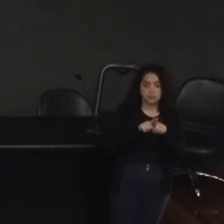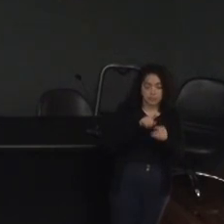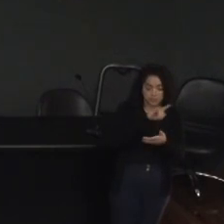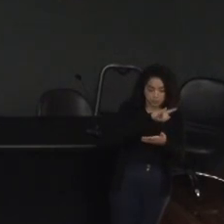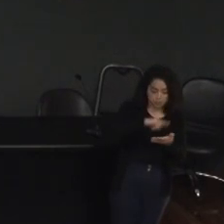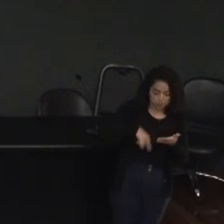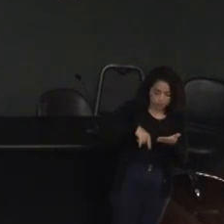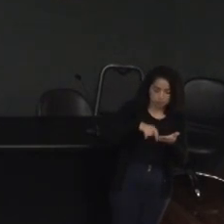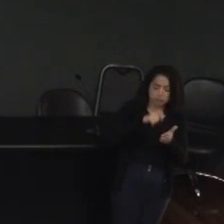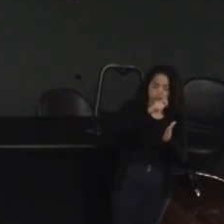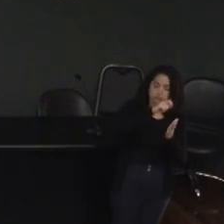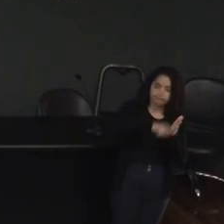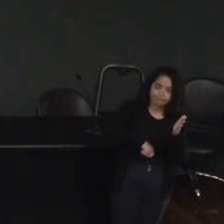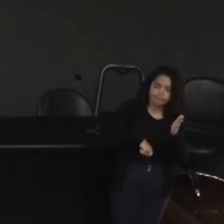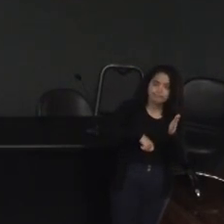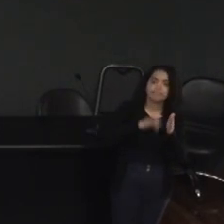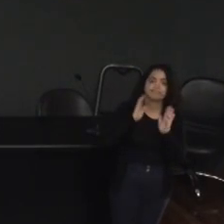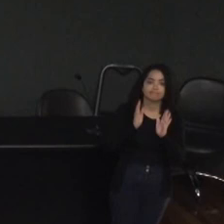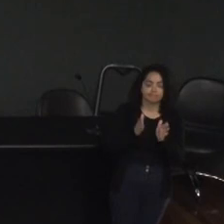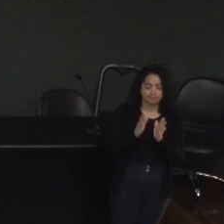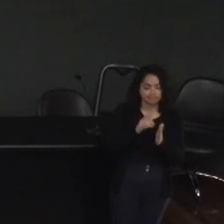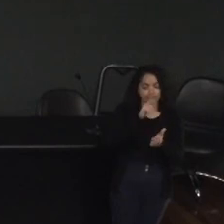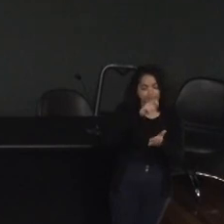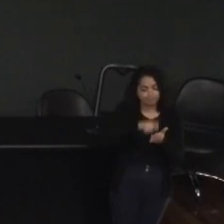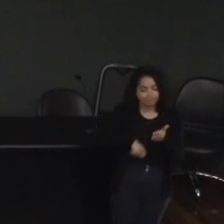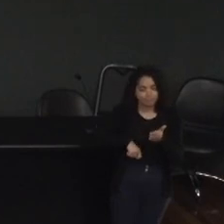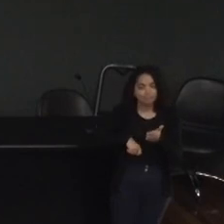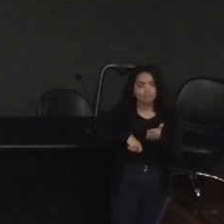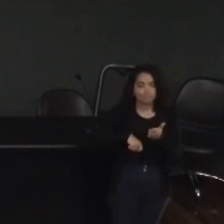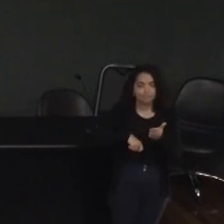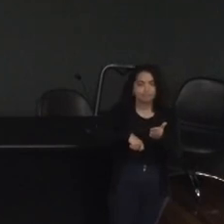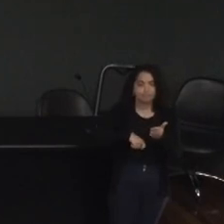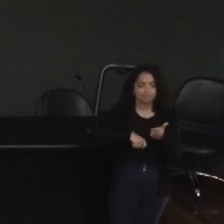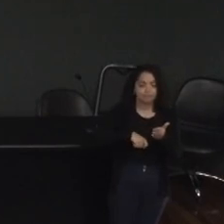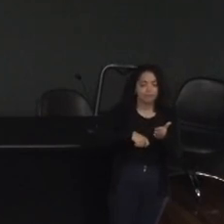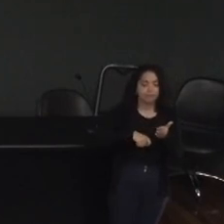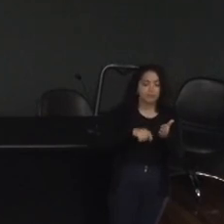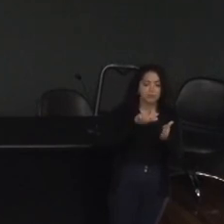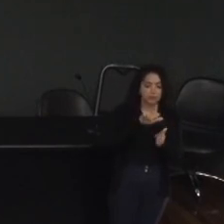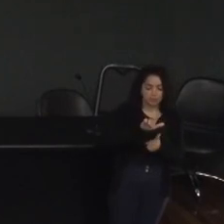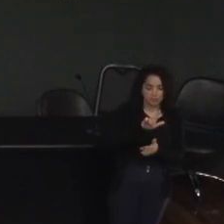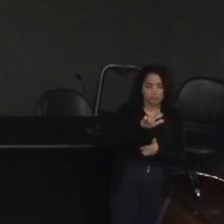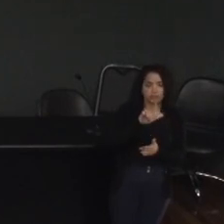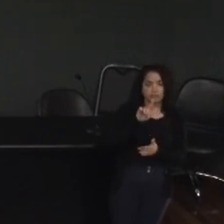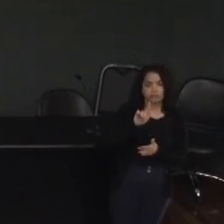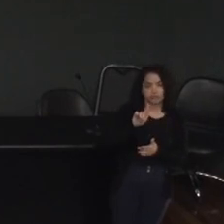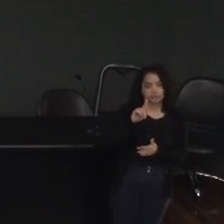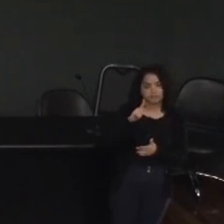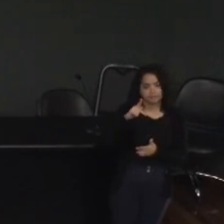assinados já tem que ser assinados com cláusulas de lgpd